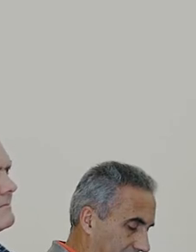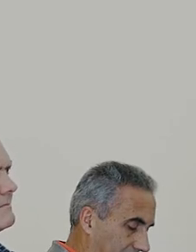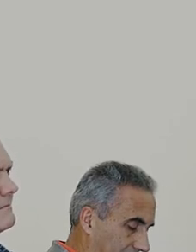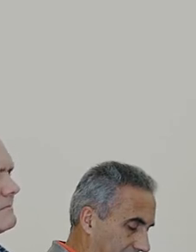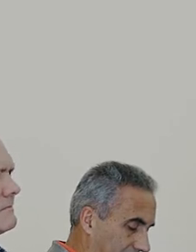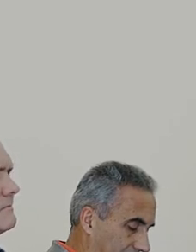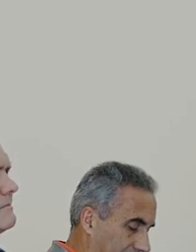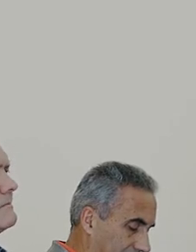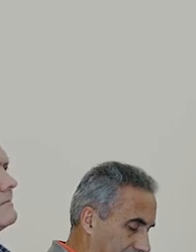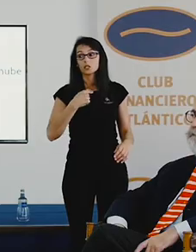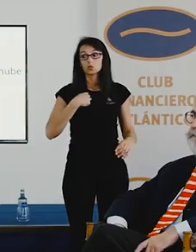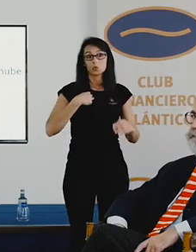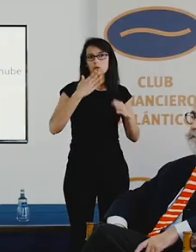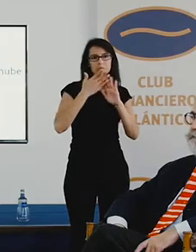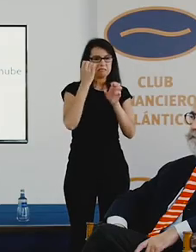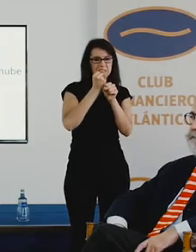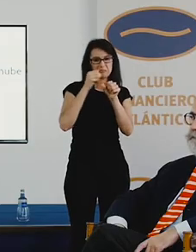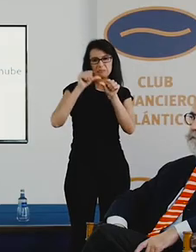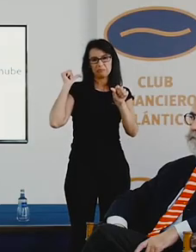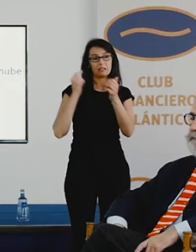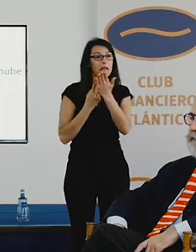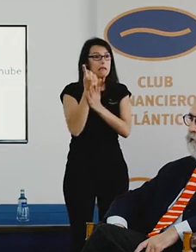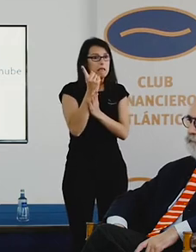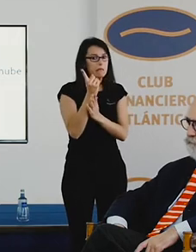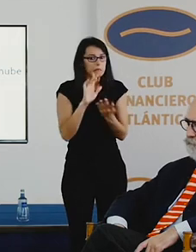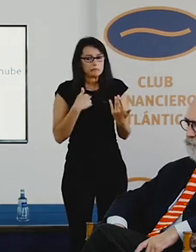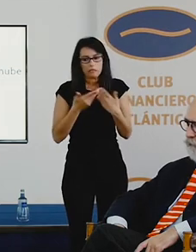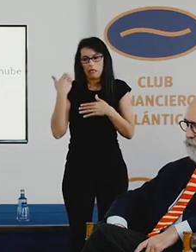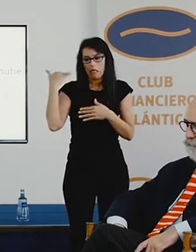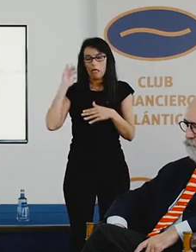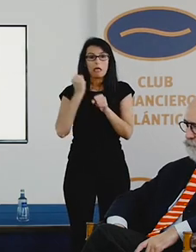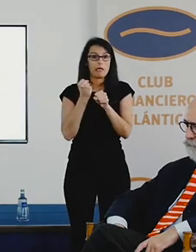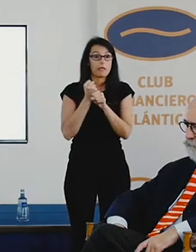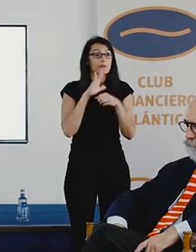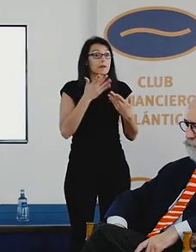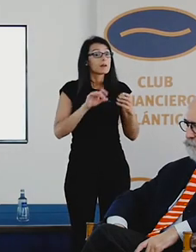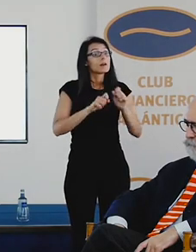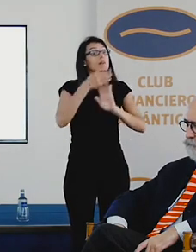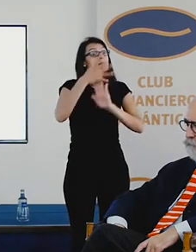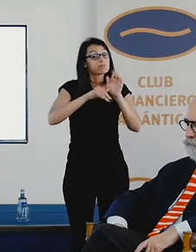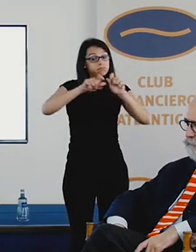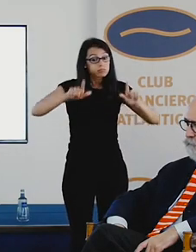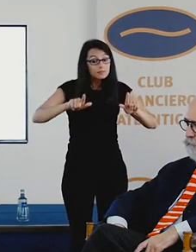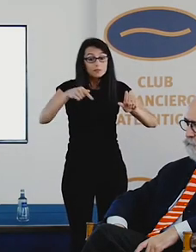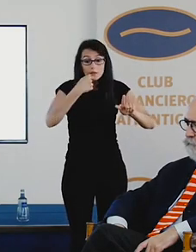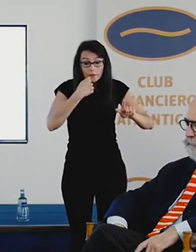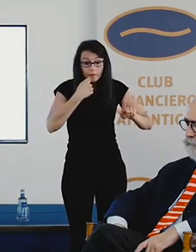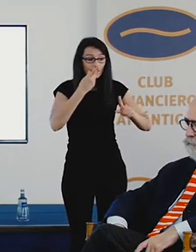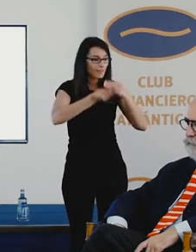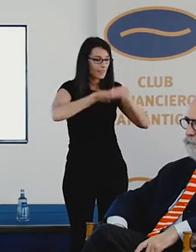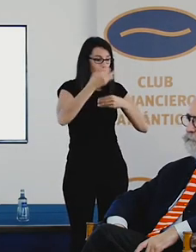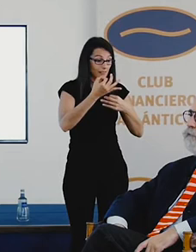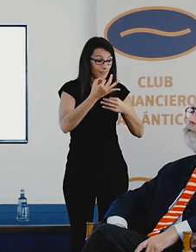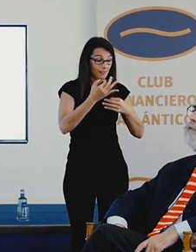Yo la llamaba por los satélites. Trabajé con ellos hace tiempo en temas de GPS y demás. Y sin embargo vienen con su plataforma Altadi, que lo que van a hacer es, al